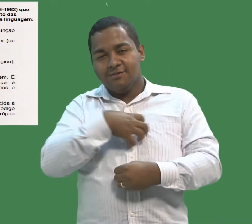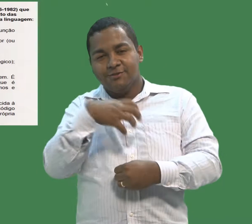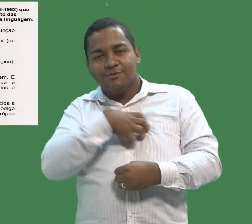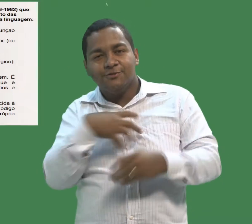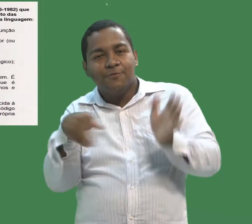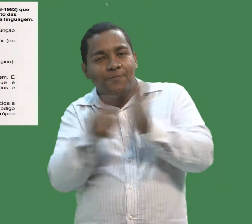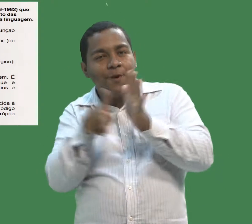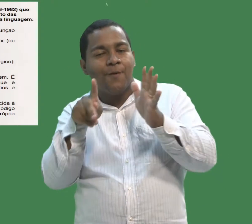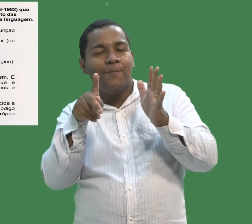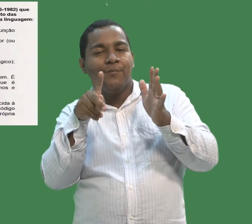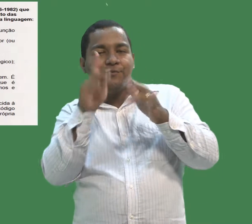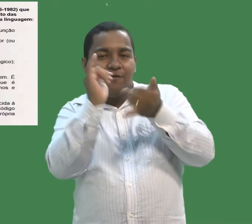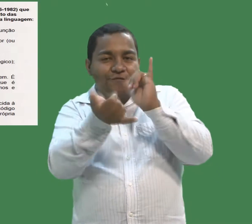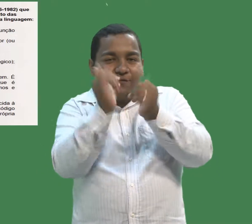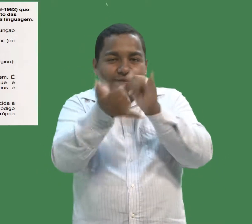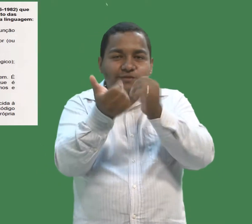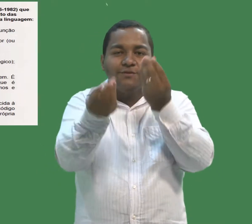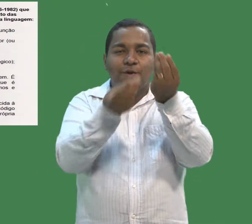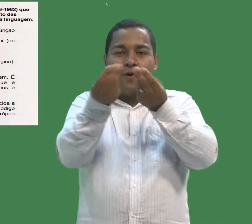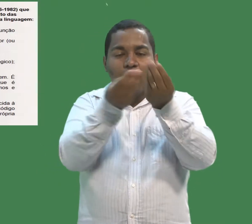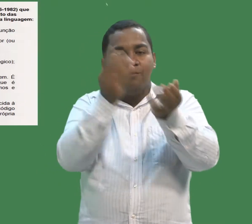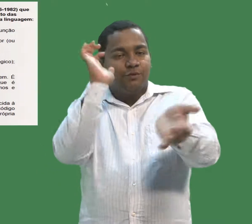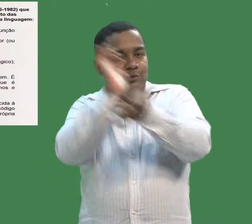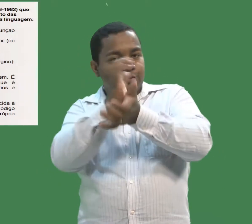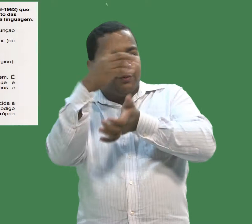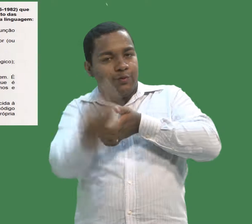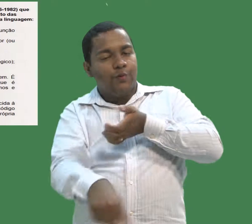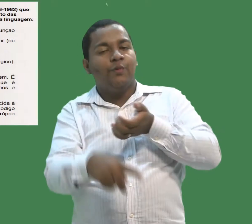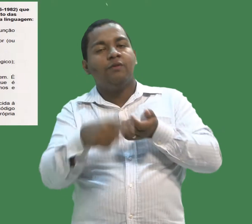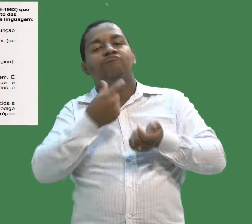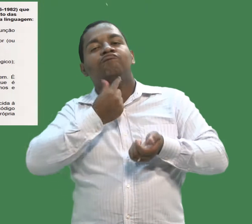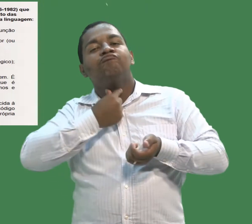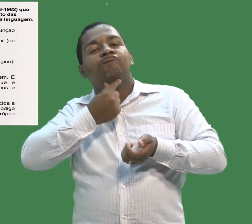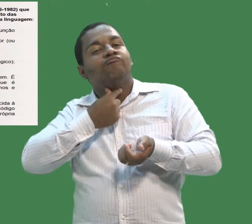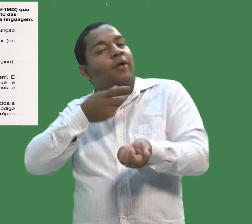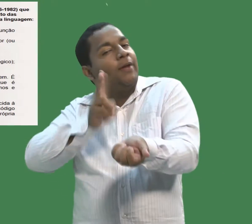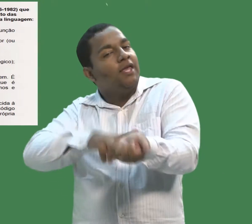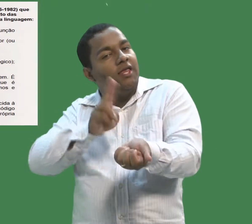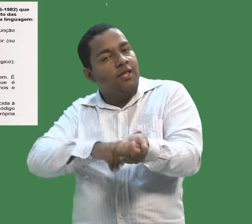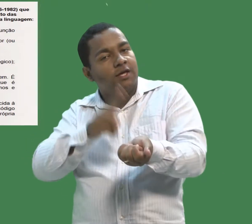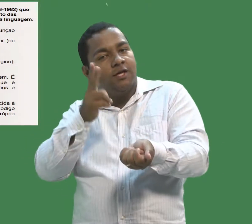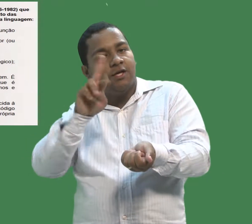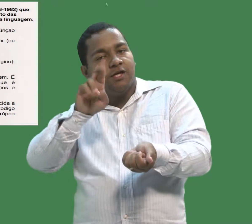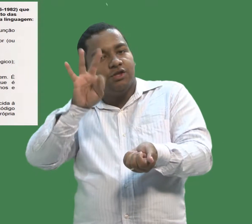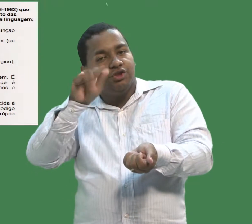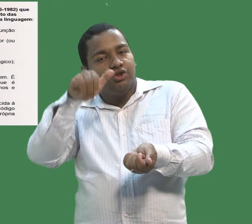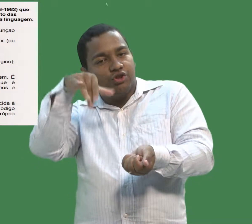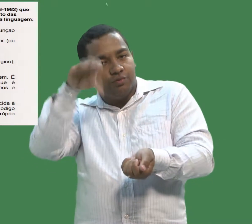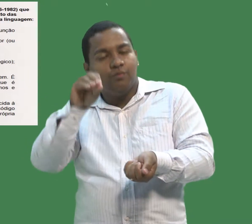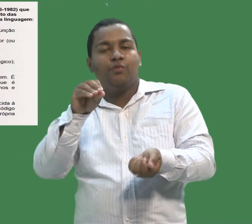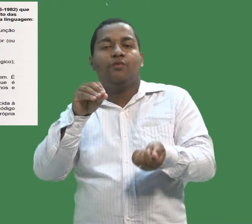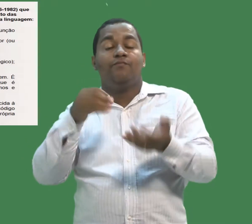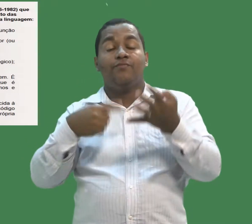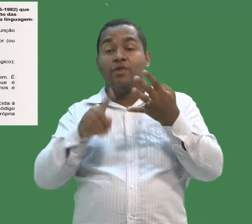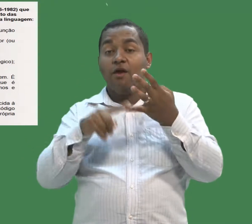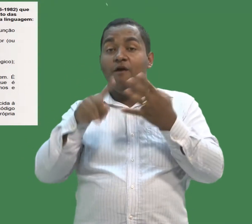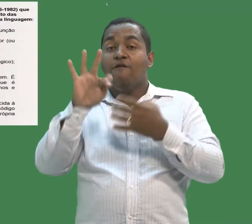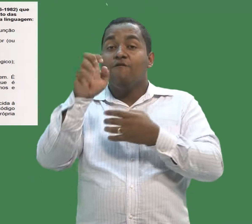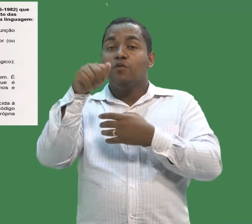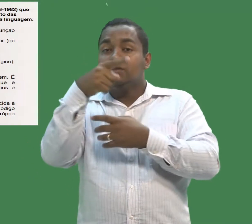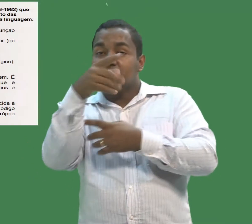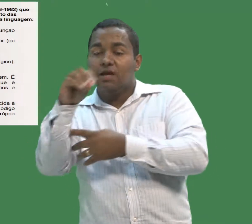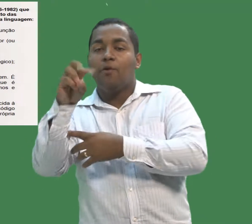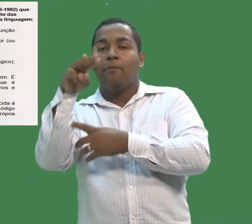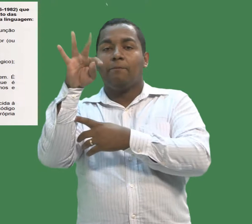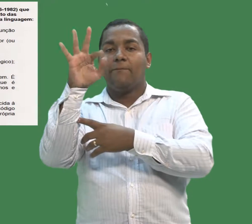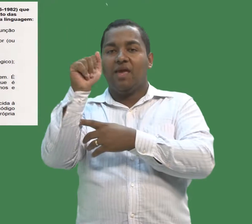estruturais, tonalidades, ritmos e sonoridade. Função metalinguística, centrada no código, é acrescida à mensagem com o objetivo